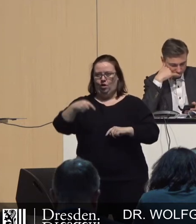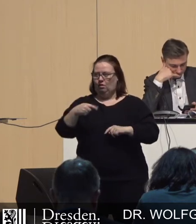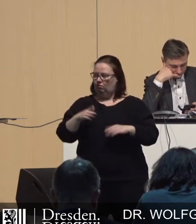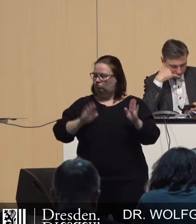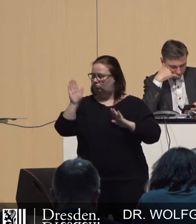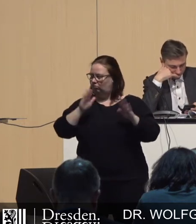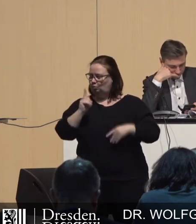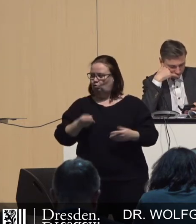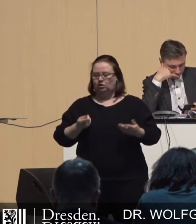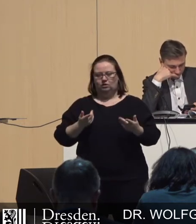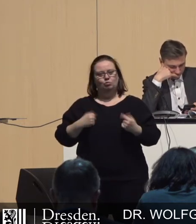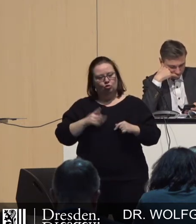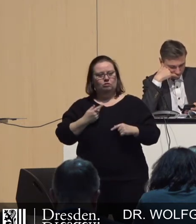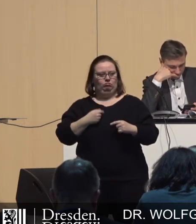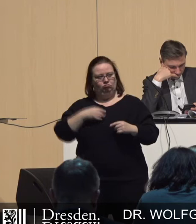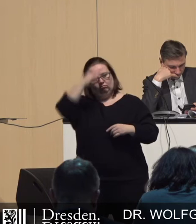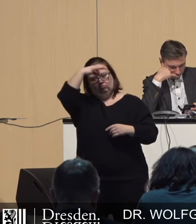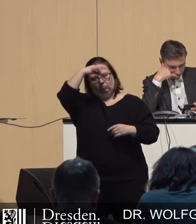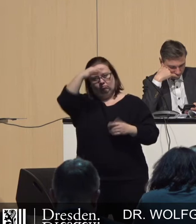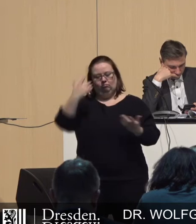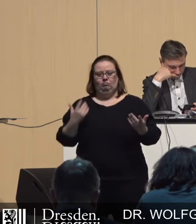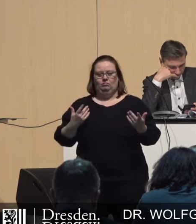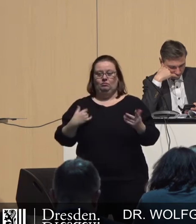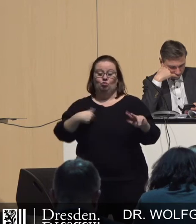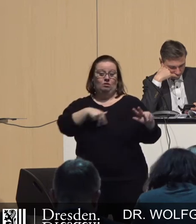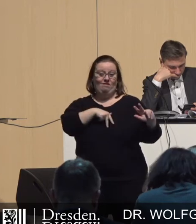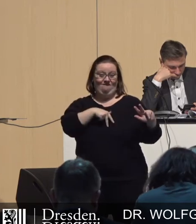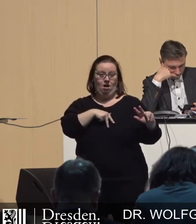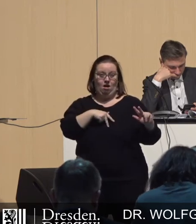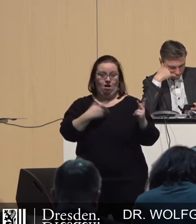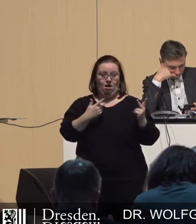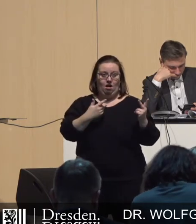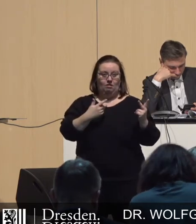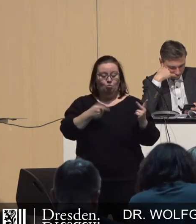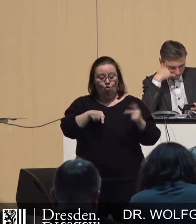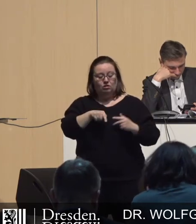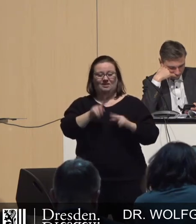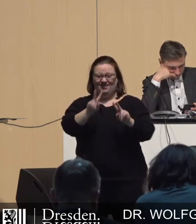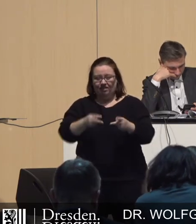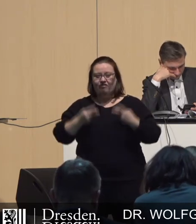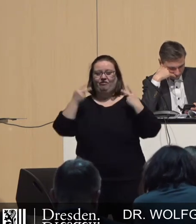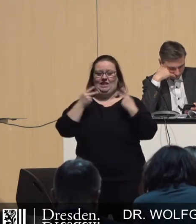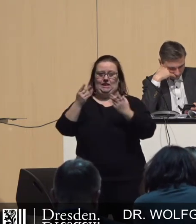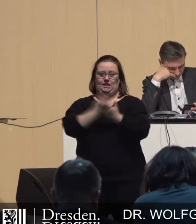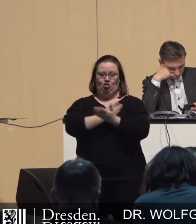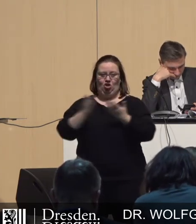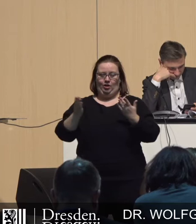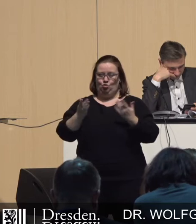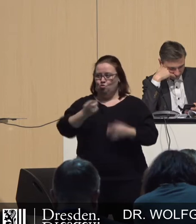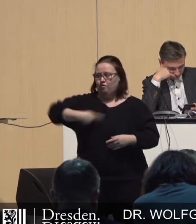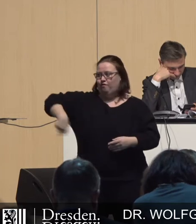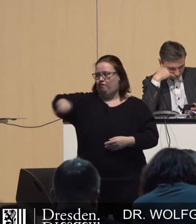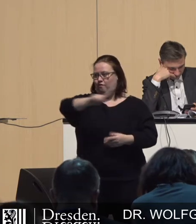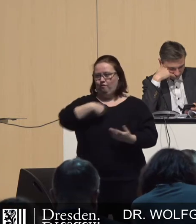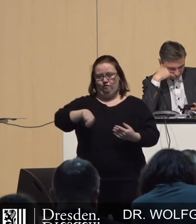zu treffen haben, gemacht hat. Es ist tatsächlich so, dass es sich um eine der wichtigsten Entscheidungen handelt, die